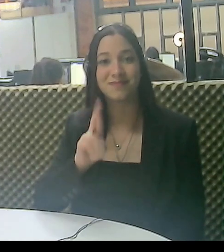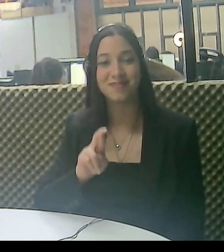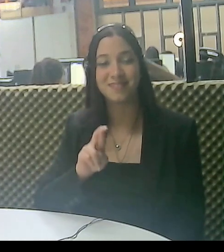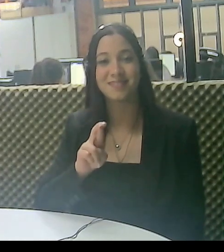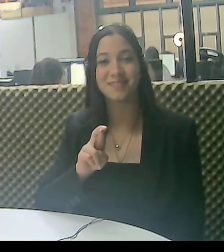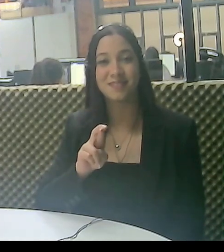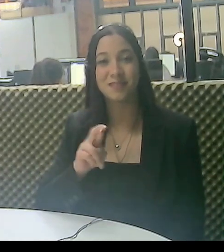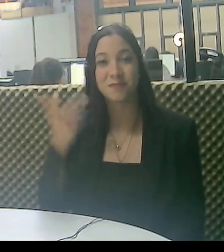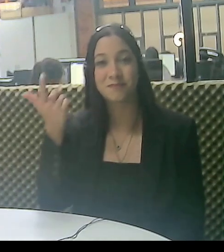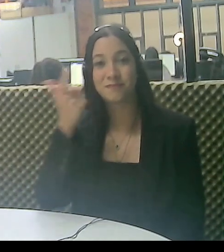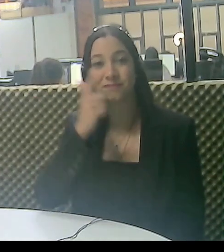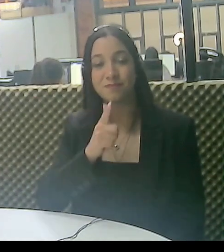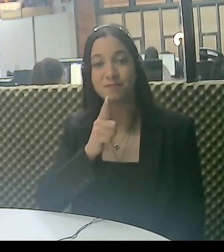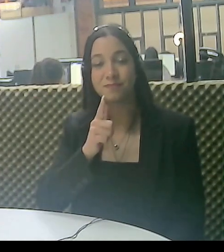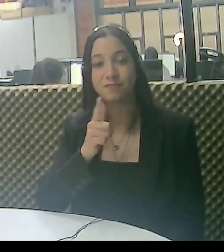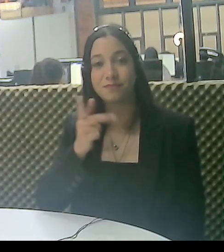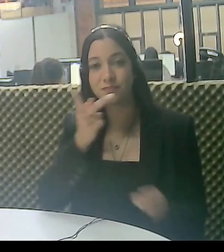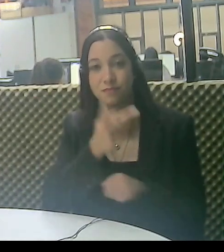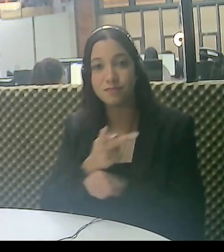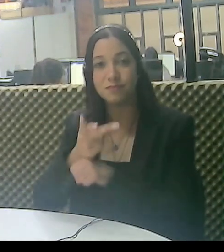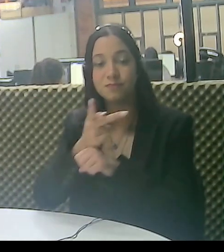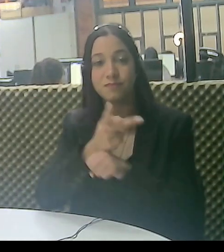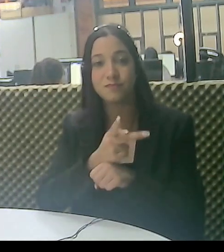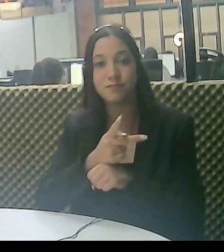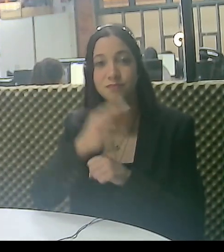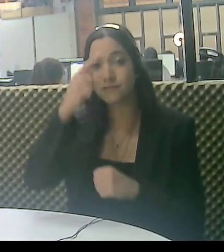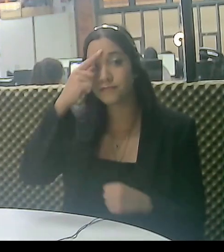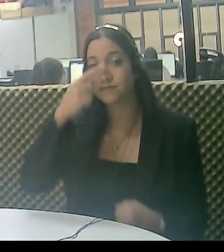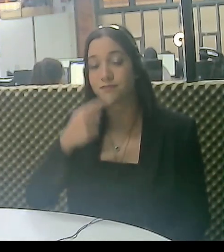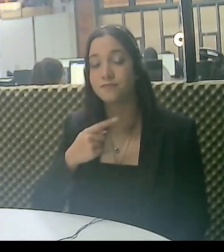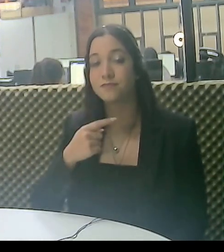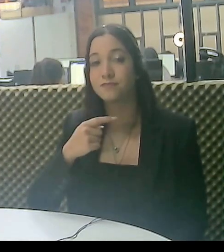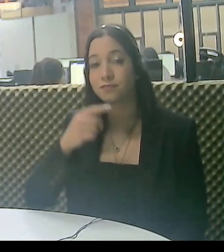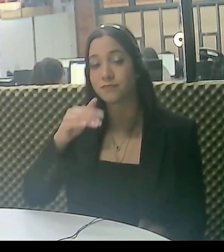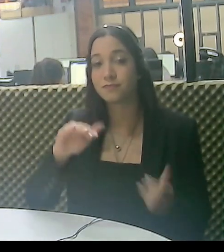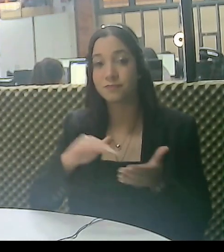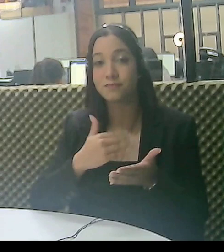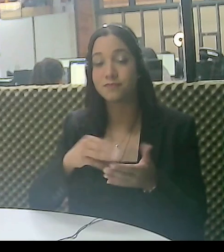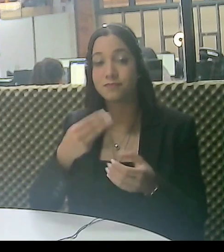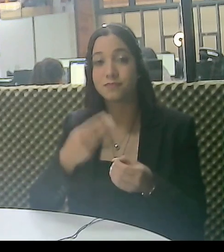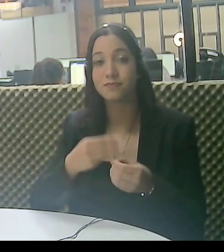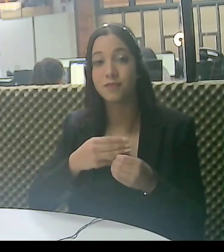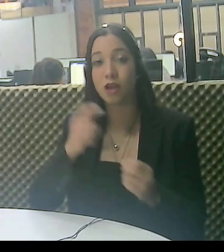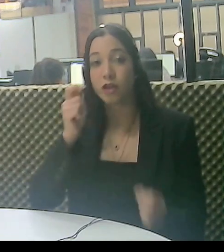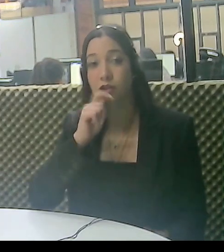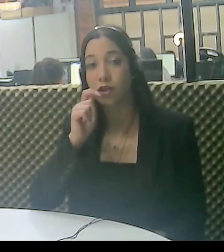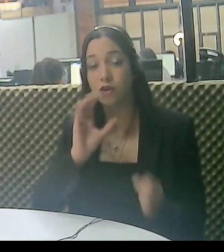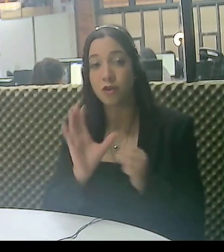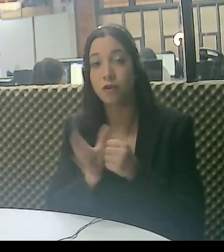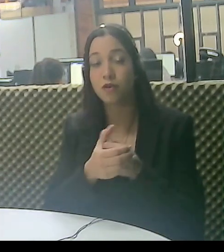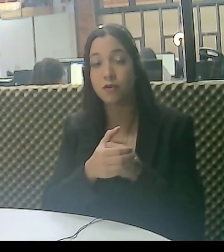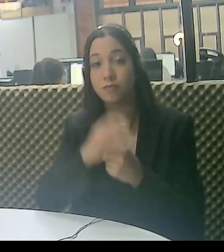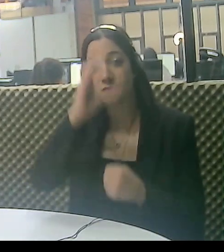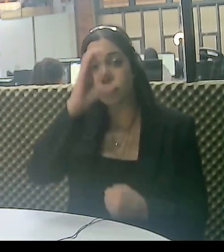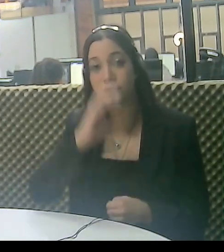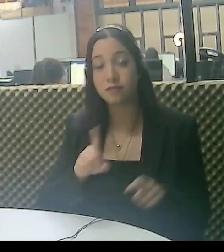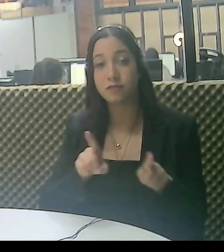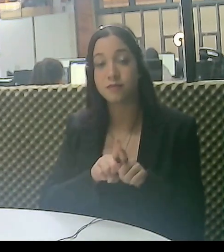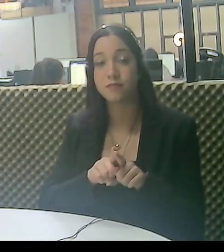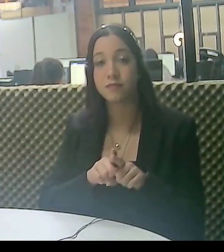www.uberlandia.mg.gov.br. Você vai procurar a página da Secretaria Municipal de Prevenção às Drogas, Defesa Civil e